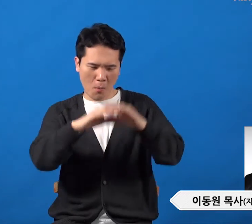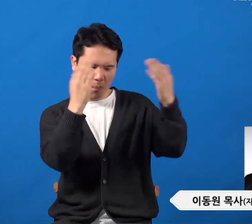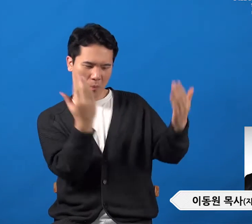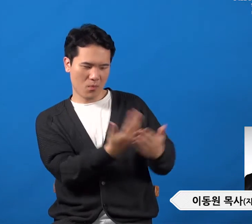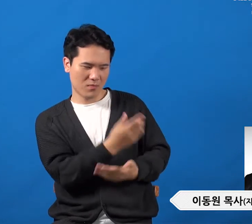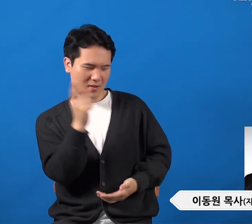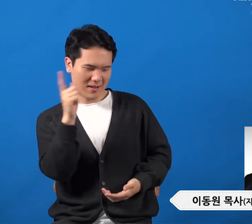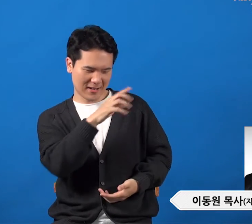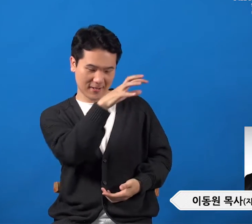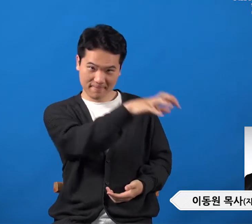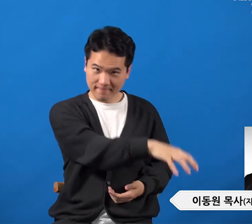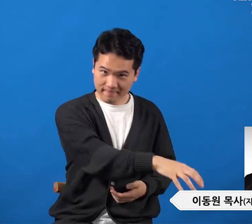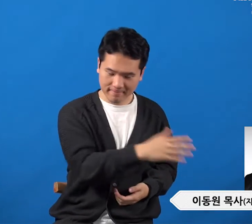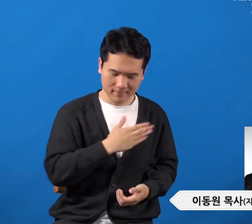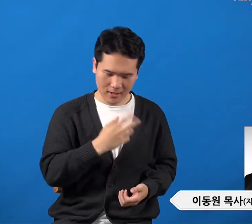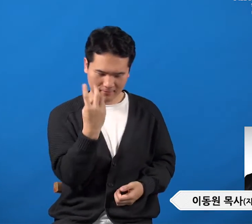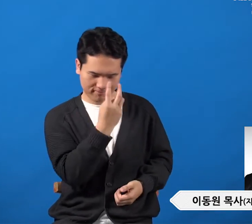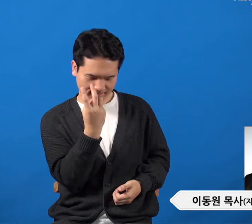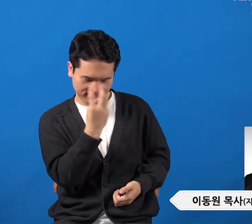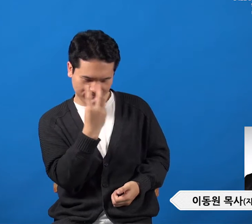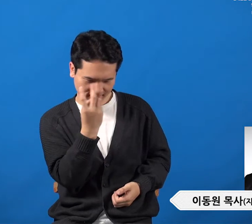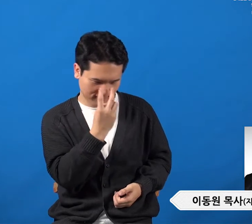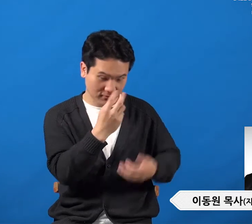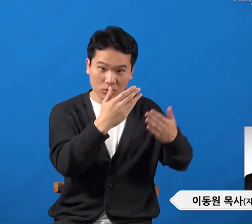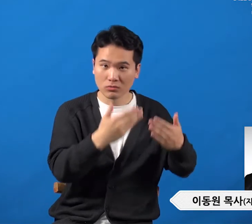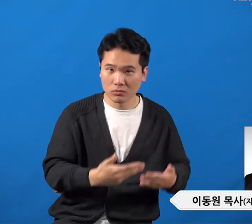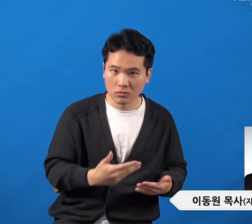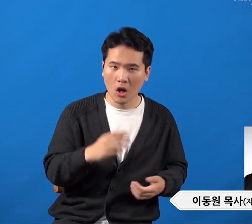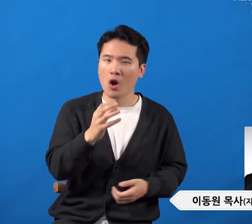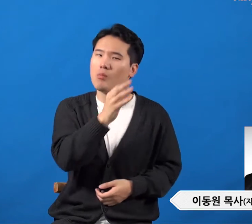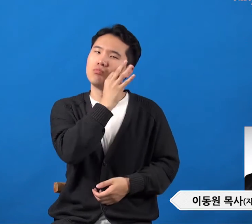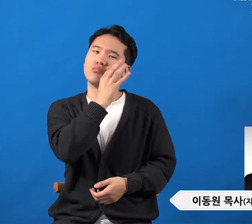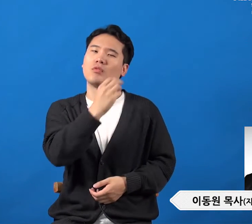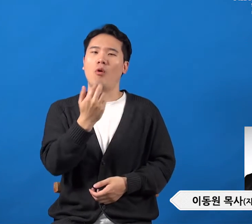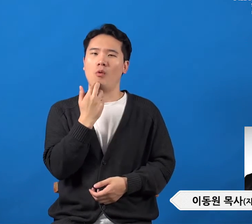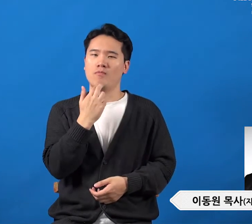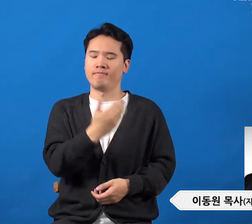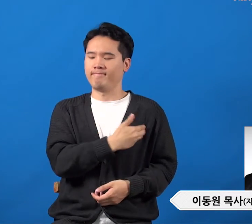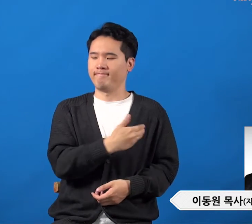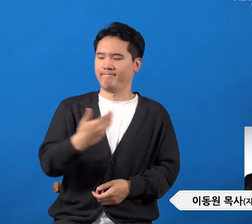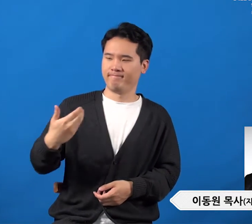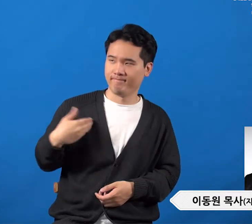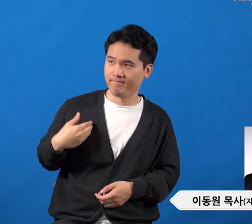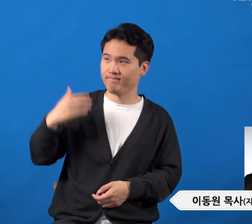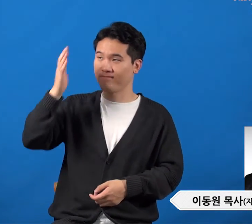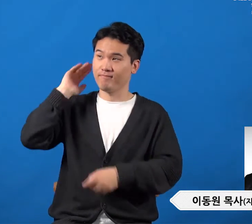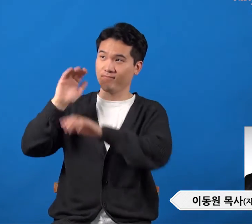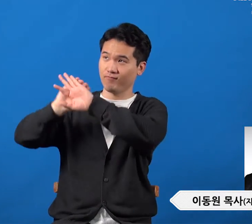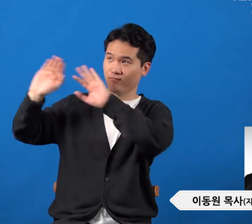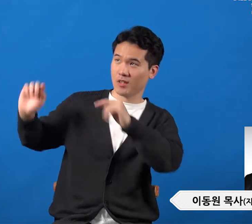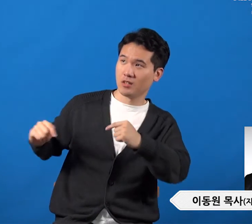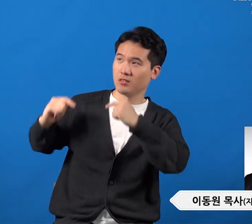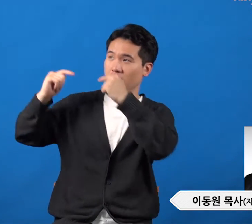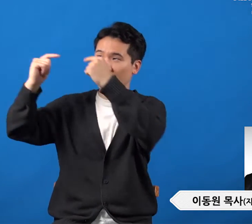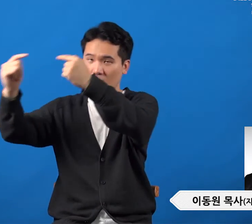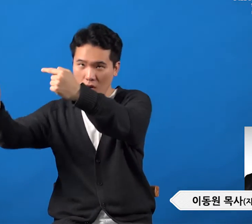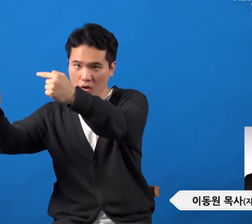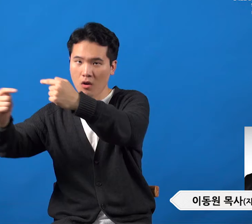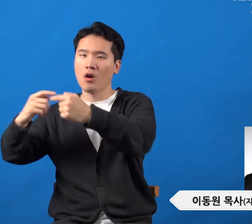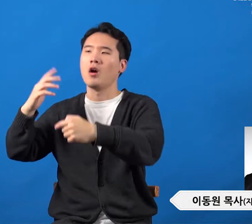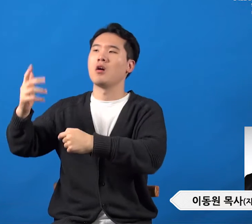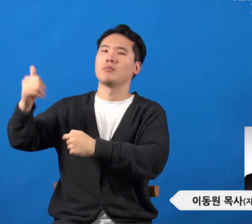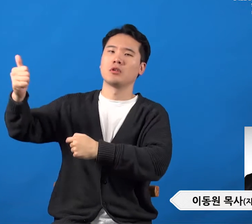모든 악에서 나를 지켜주셔서 부끄러움 없이 당당하게 천국에